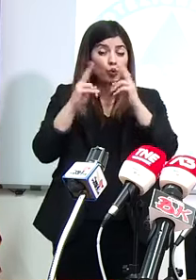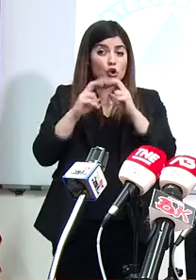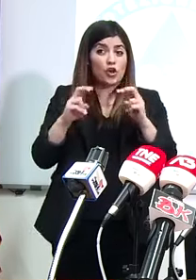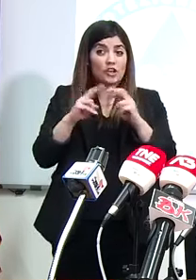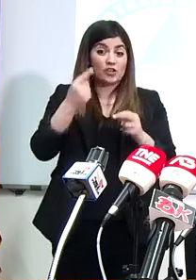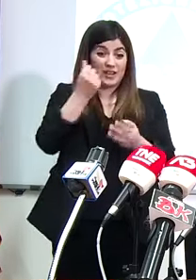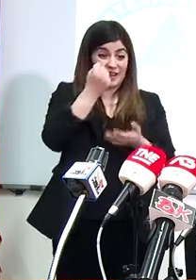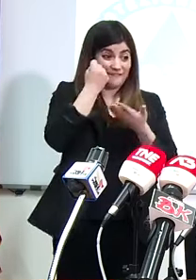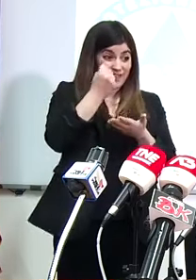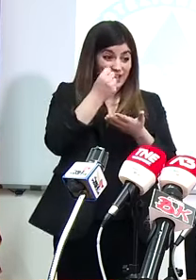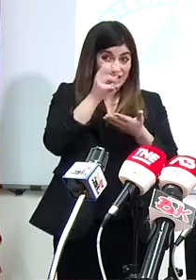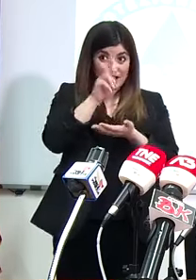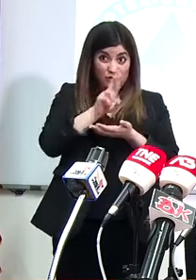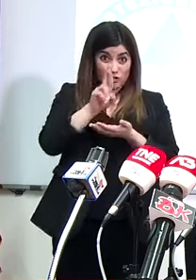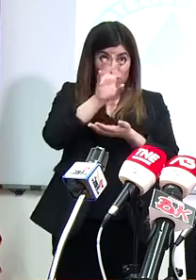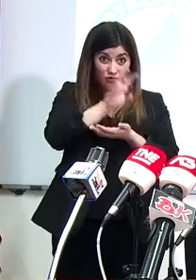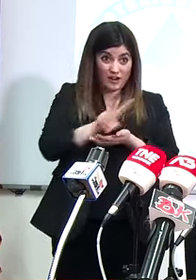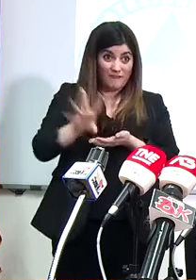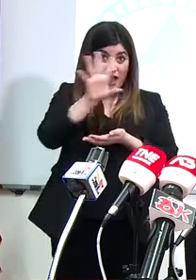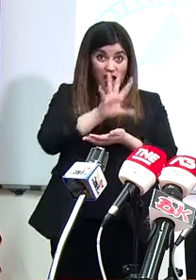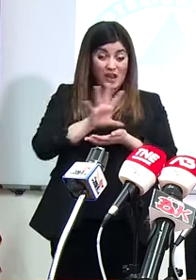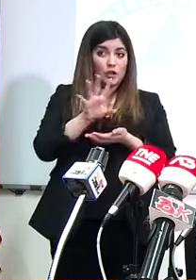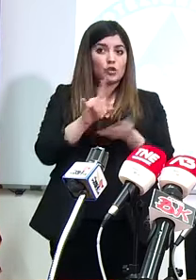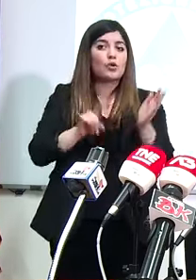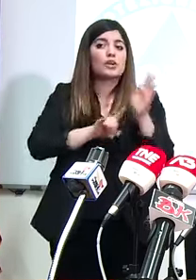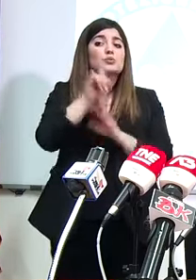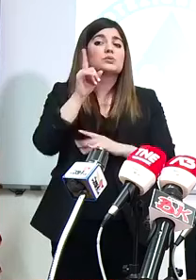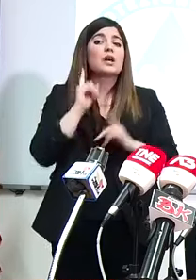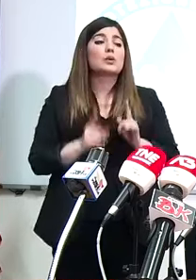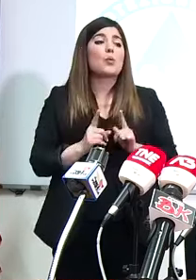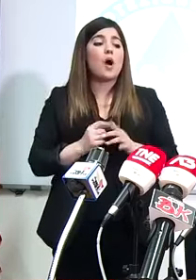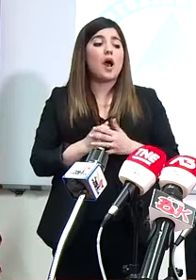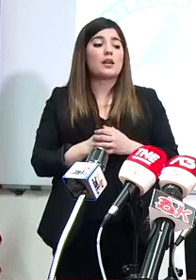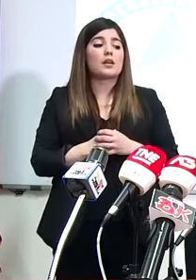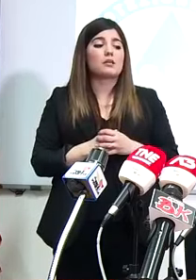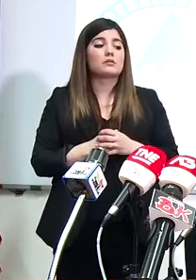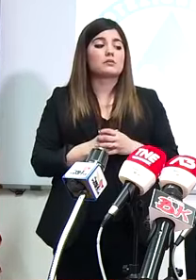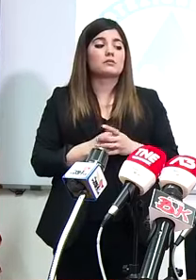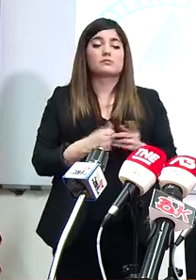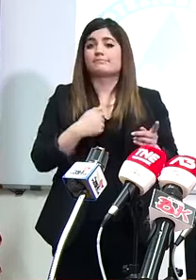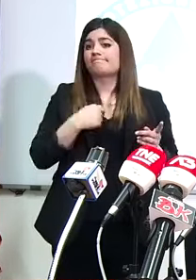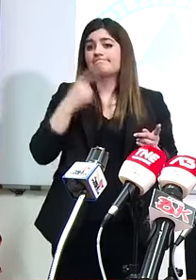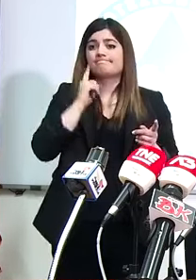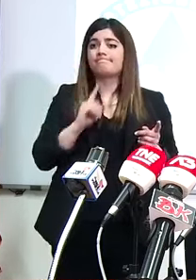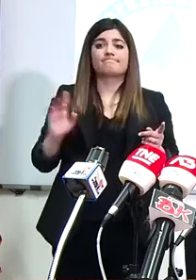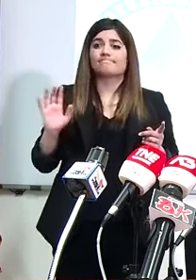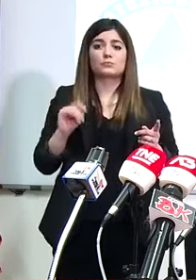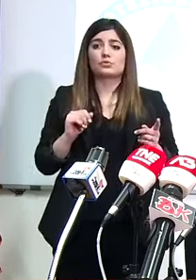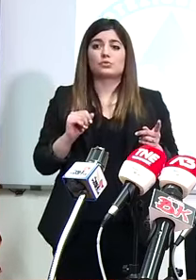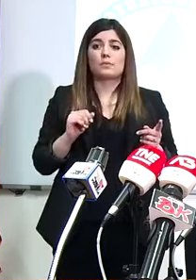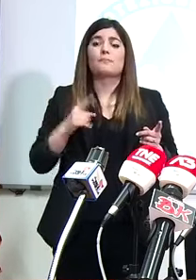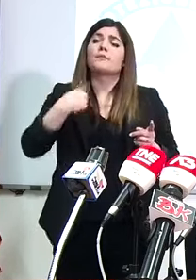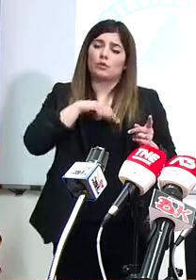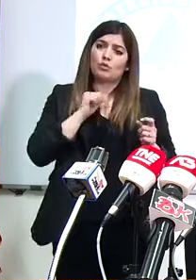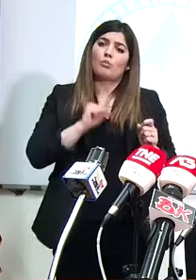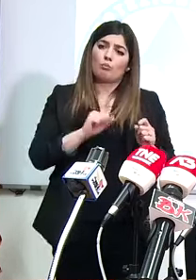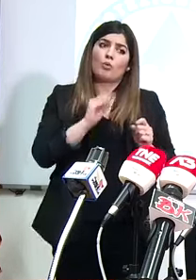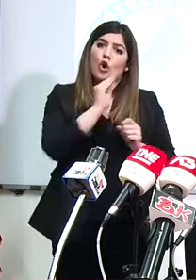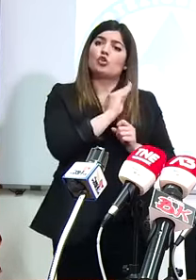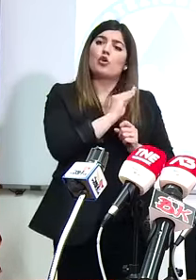aveva portato a qualche non glielo so dire anche perché magari lo chiediamo la dottoressa russo